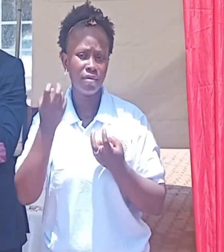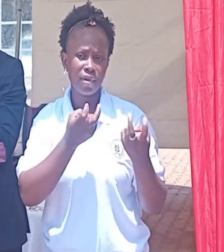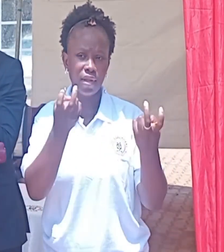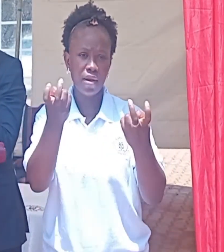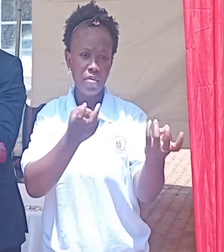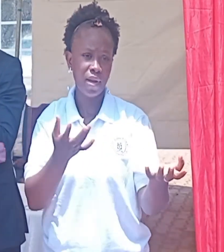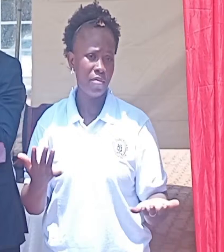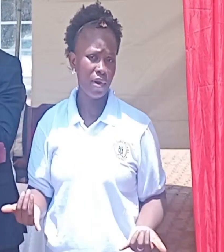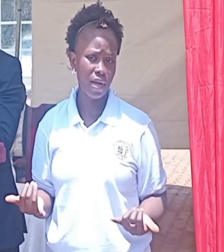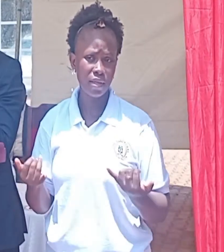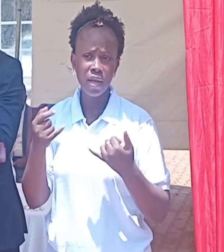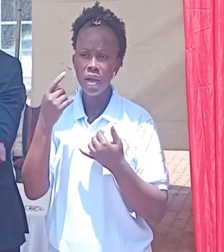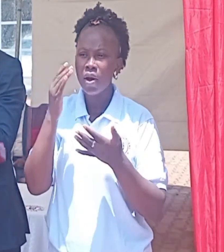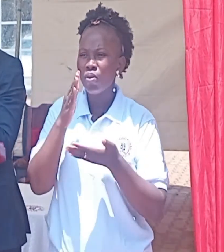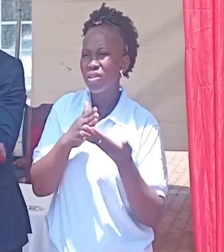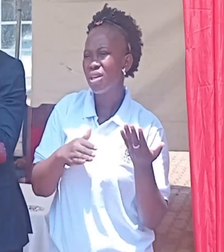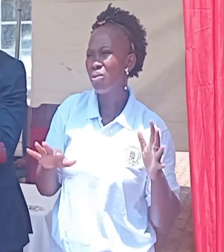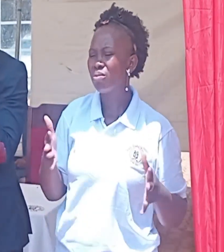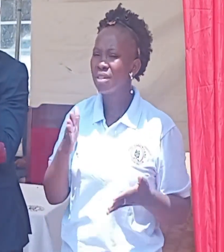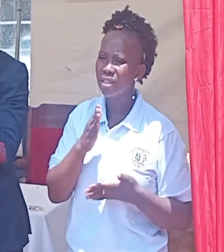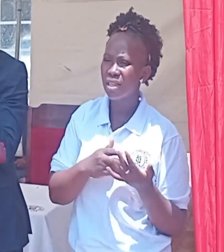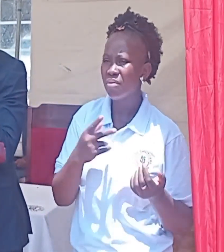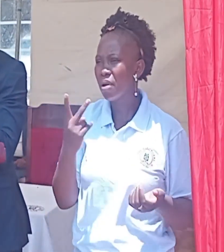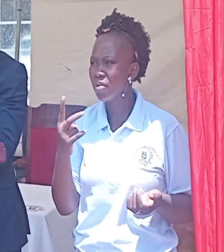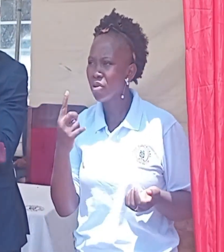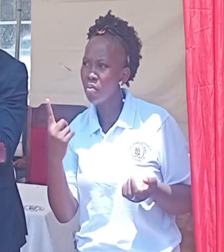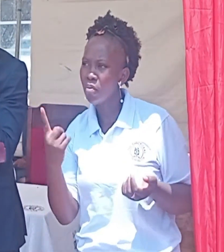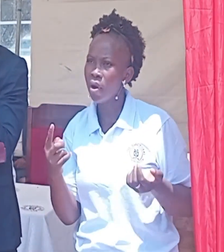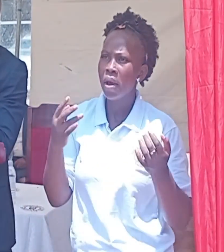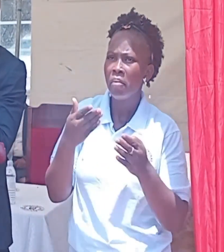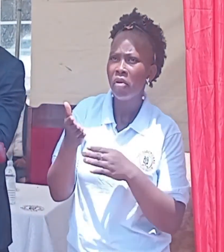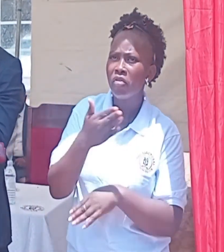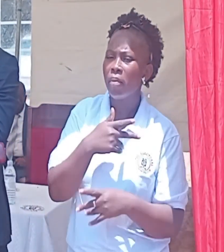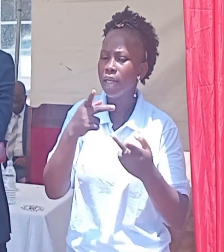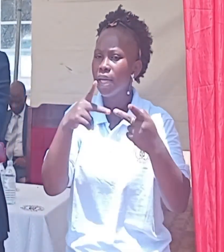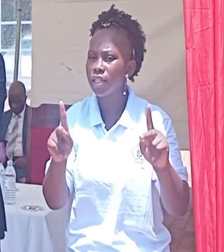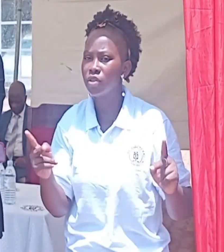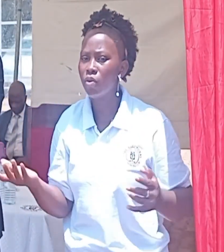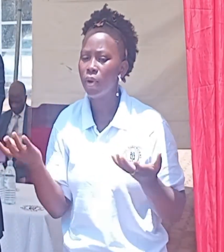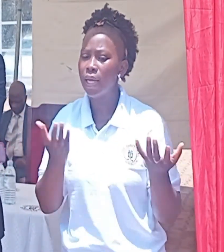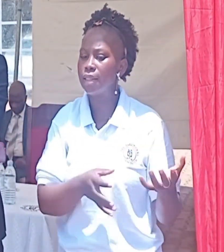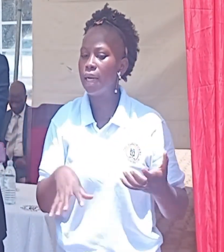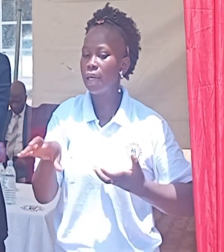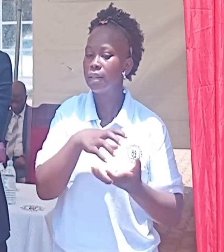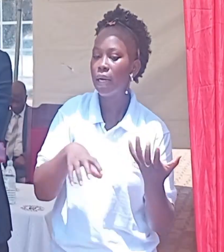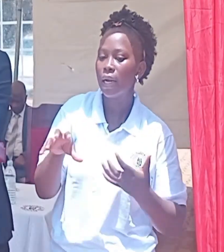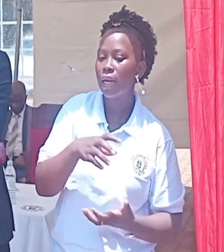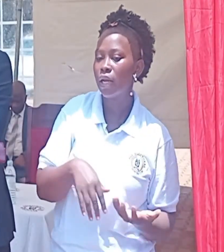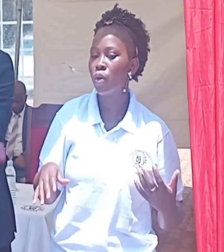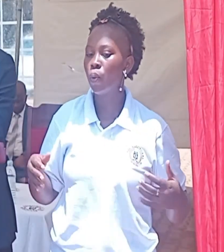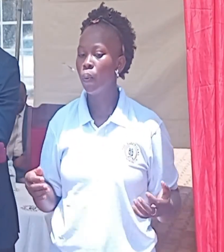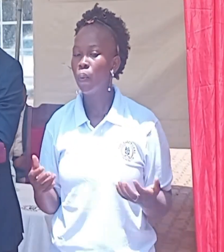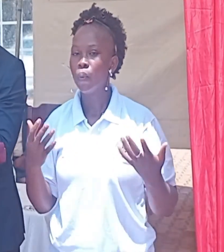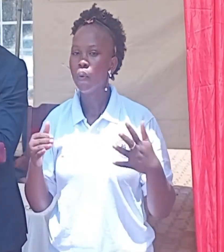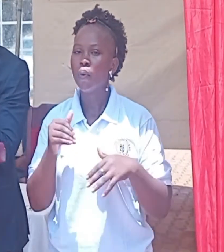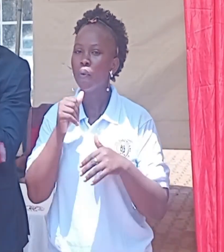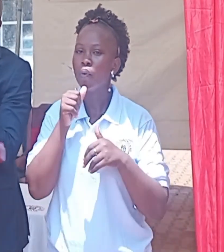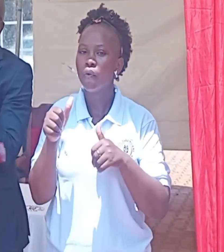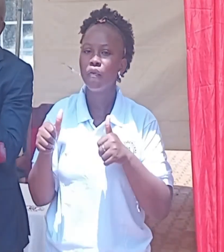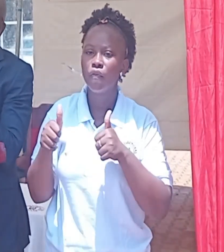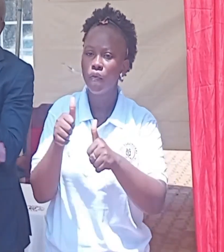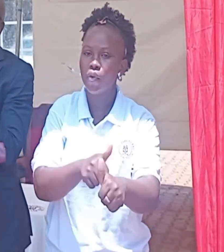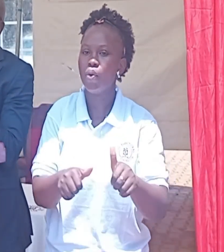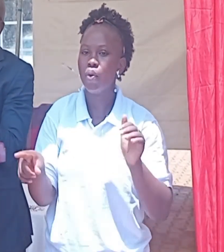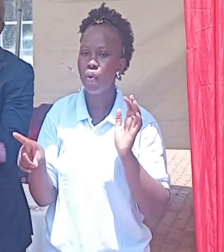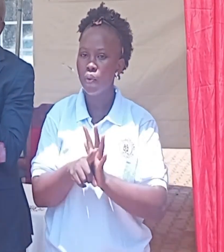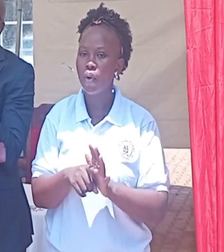okujjako waliwo omu oba babiri bali batandise kuleeta ate akacyankalo mu ngeri otagondera amateeka agakwata